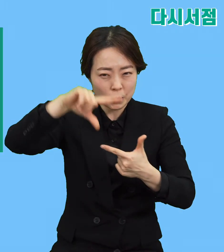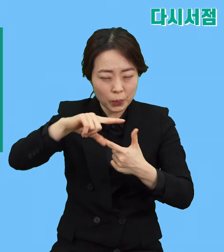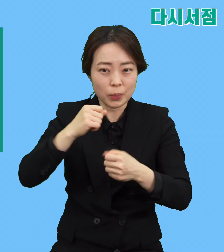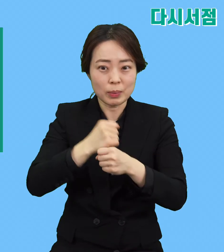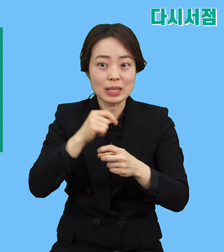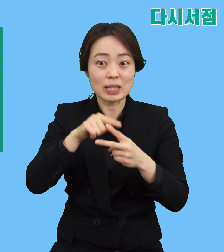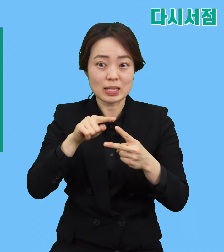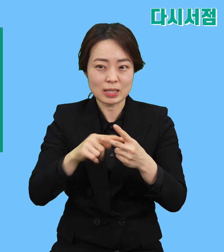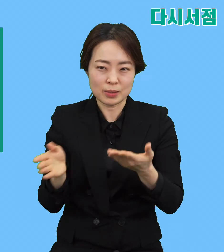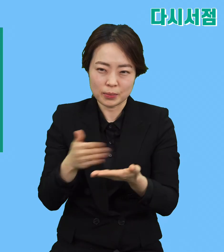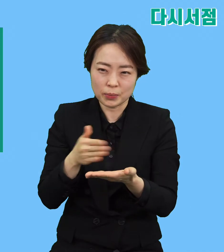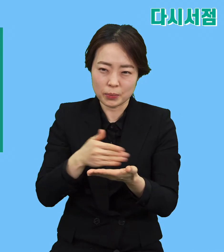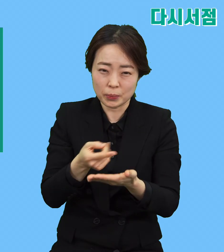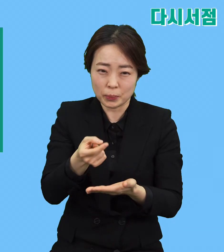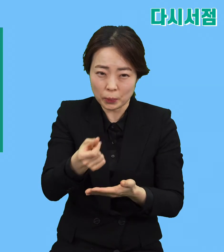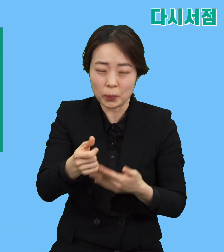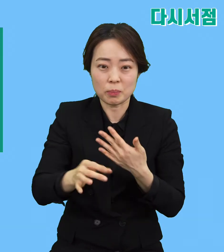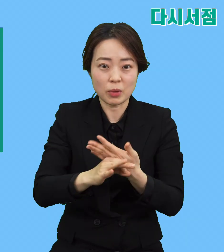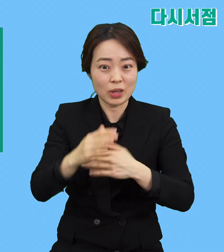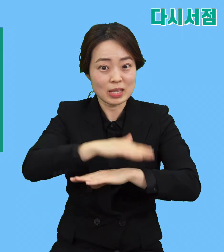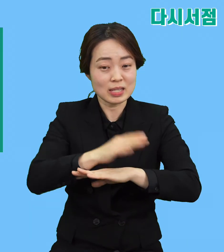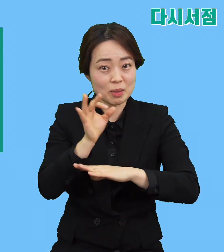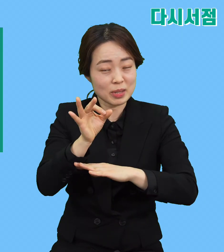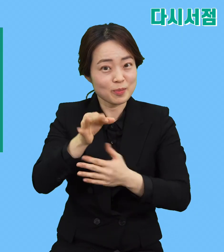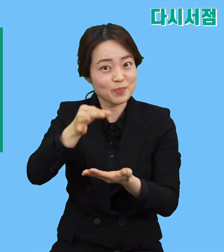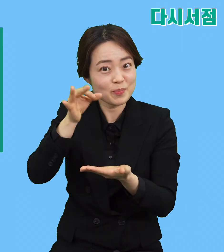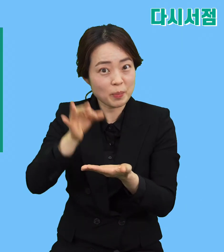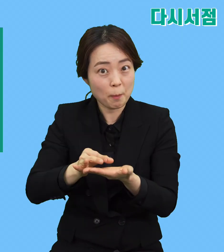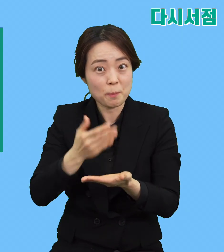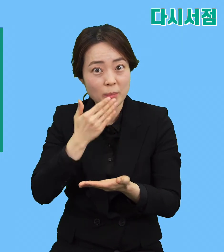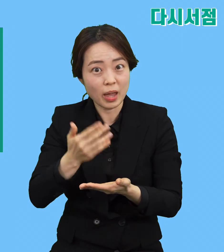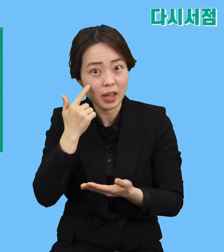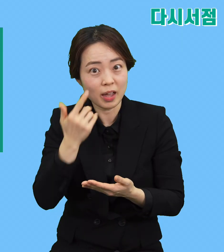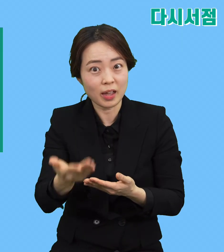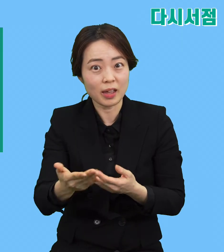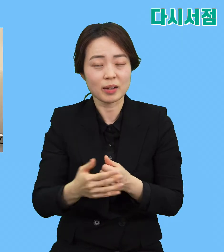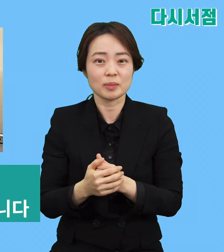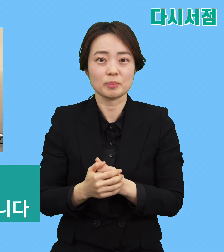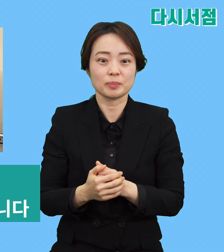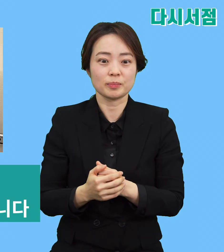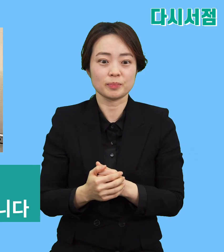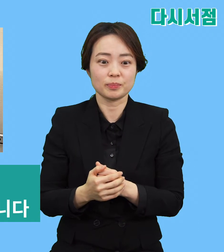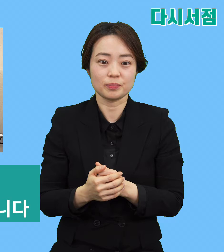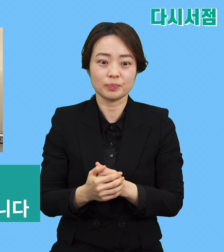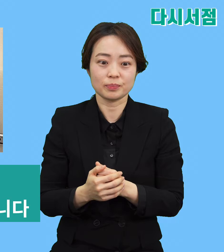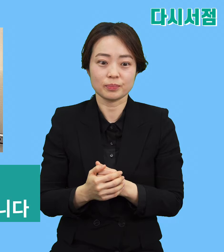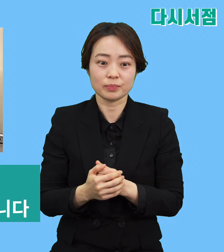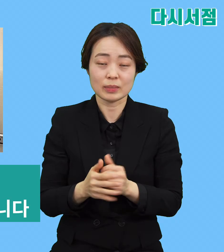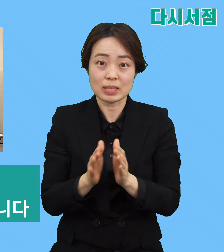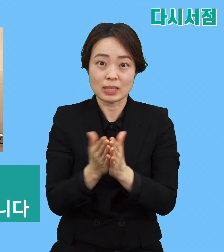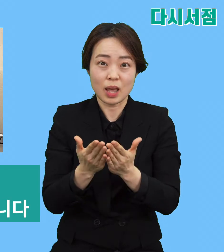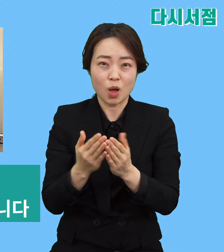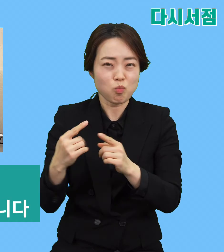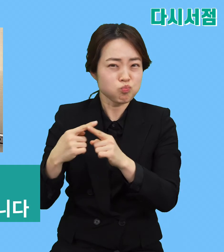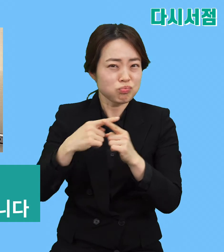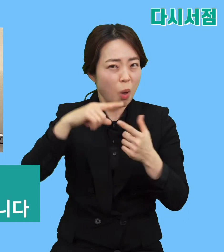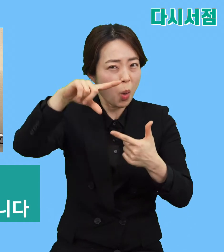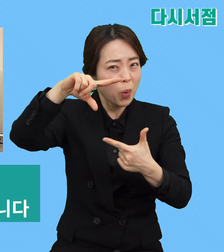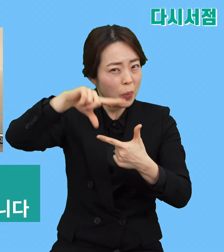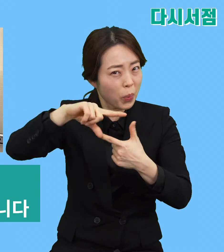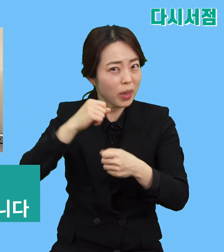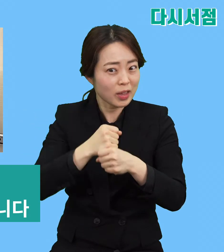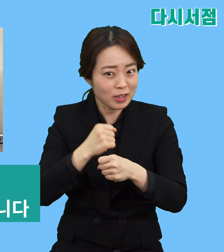만든다거나 페이지 수를 적게 하면 인쇄비가 조금 더 낮아질 수 있나요? 책 사이즈를 무조건